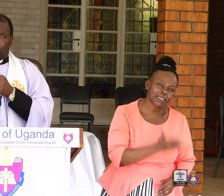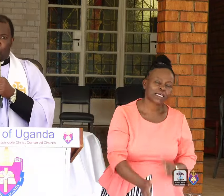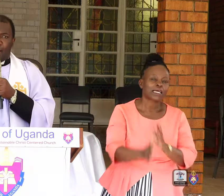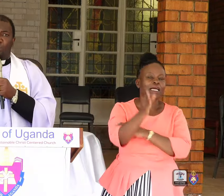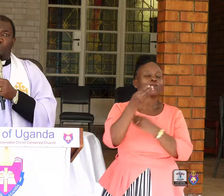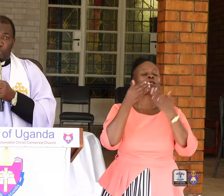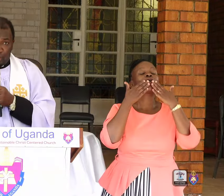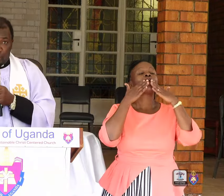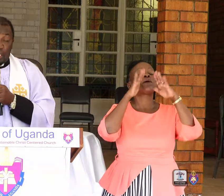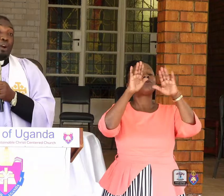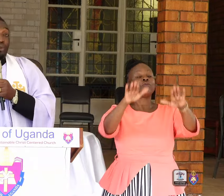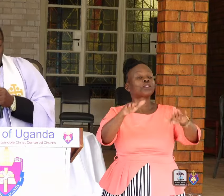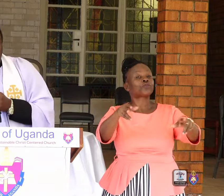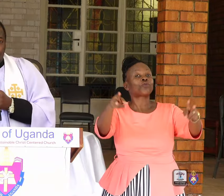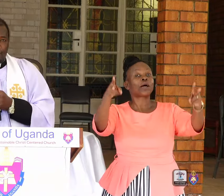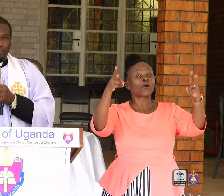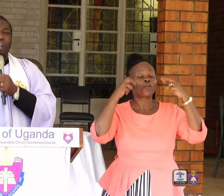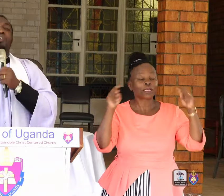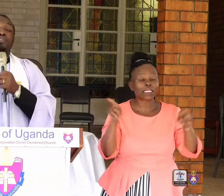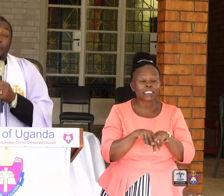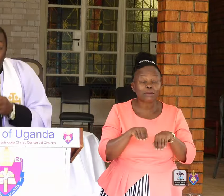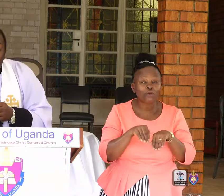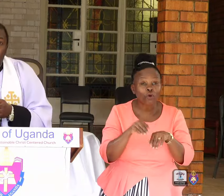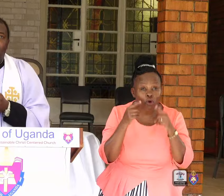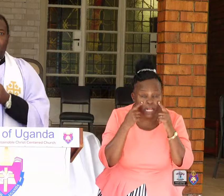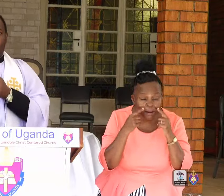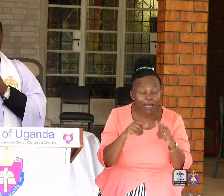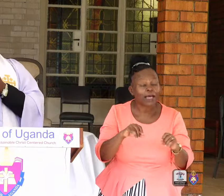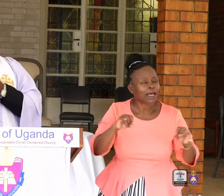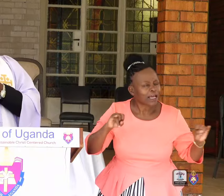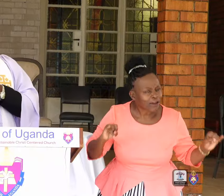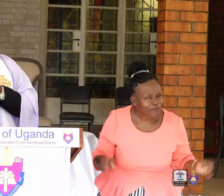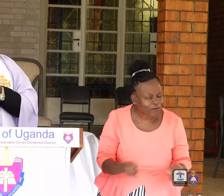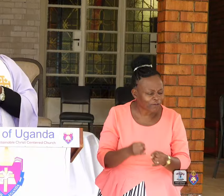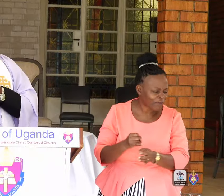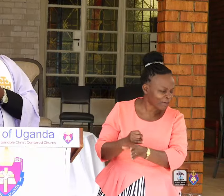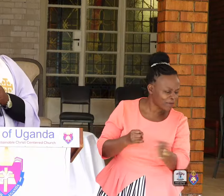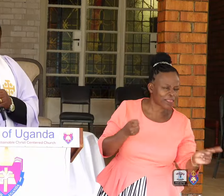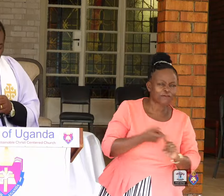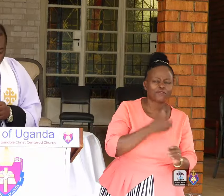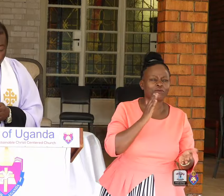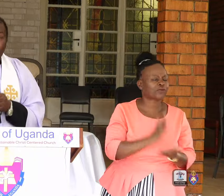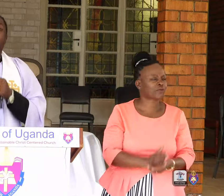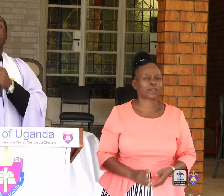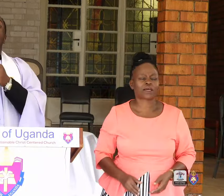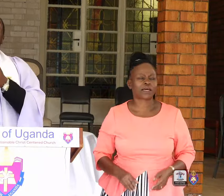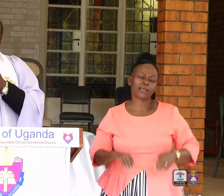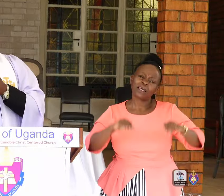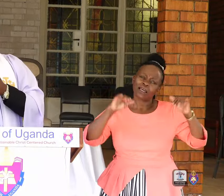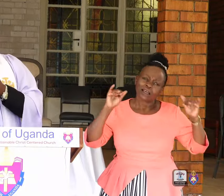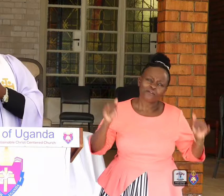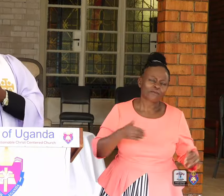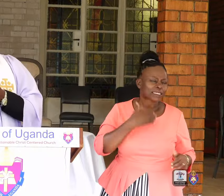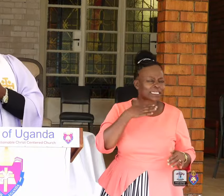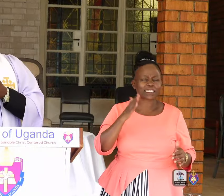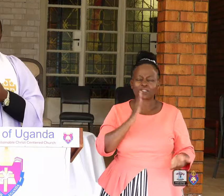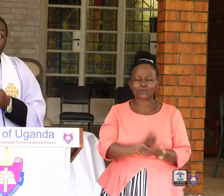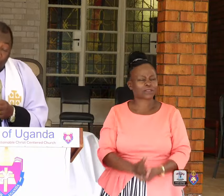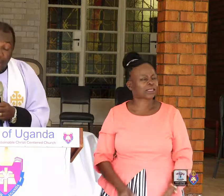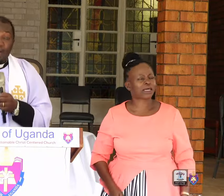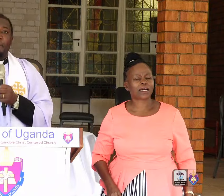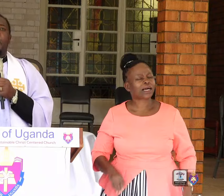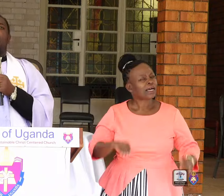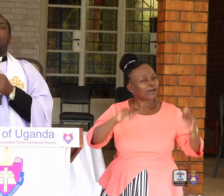omukisa okubeera ng'ompuliriza era ng'ondaba fuba obutava mu mazima fuba obutakyawa mazima